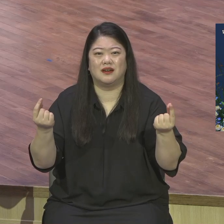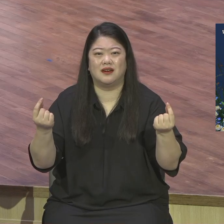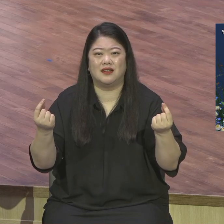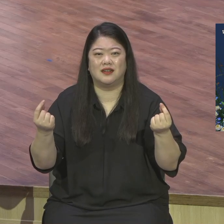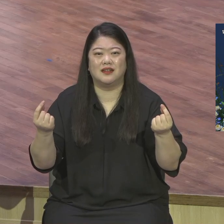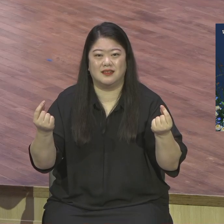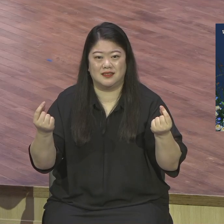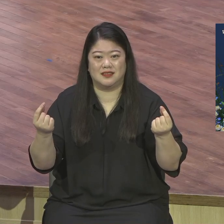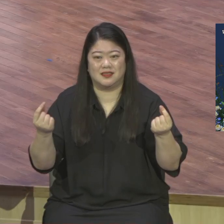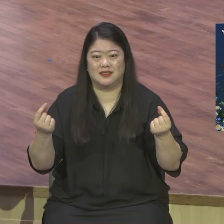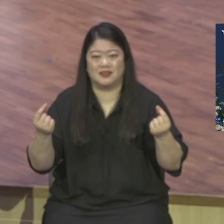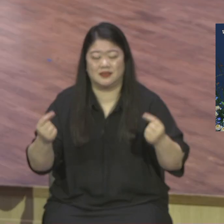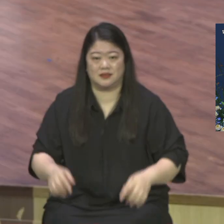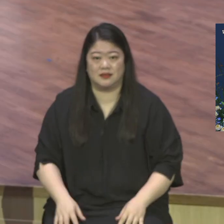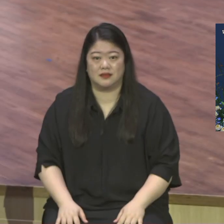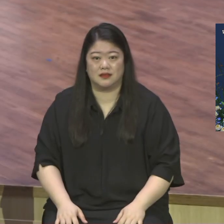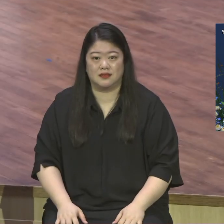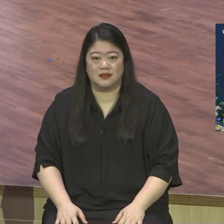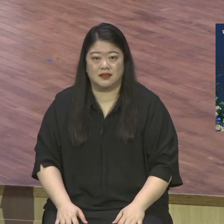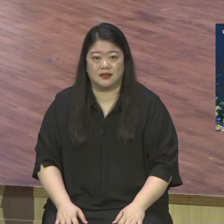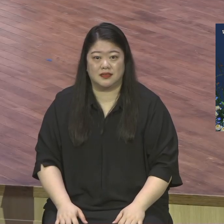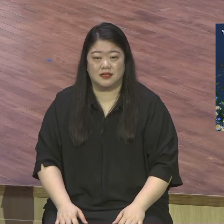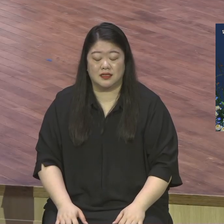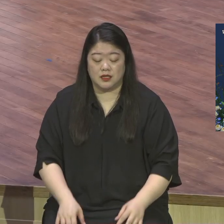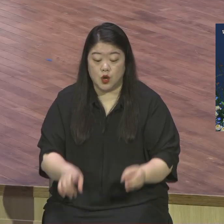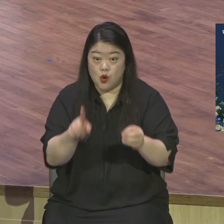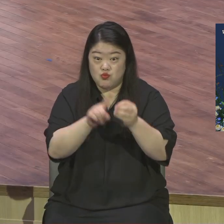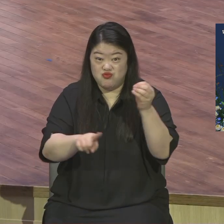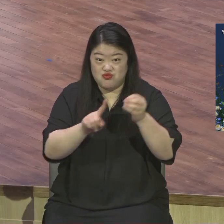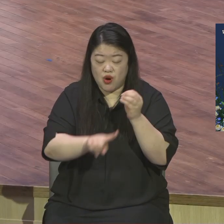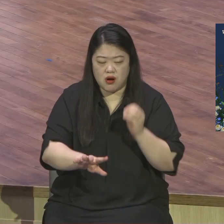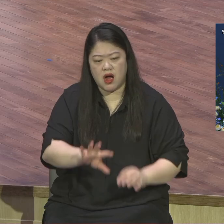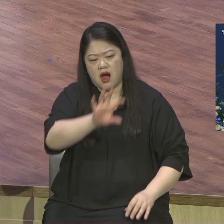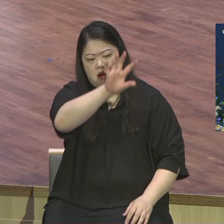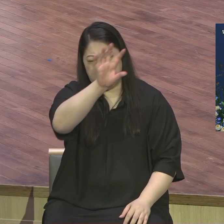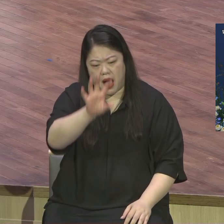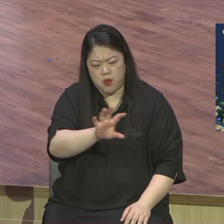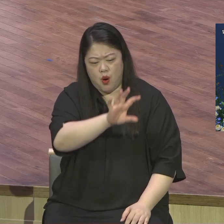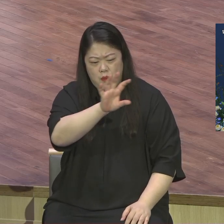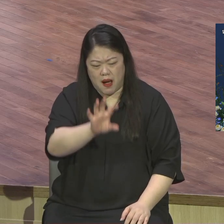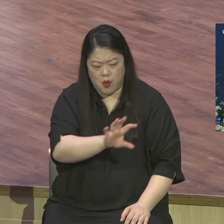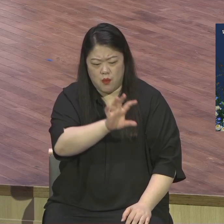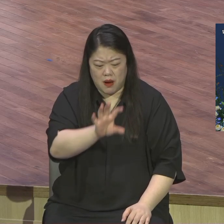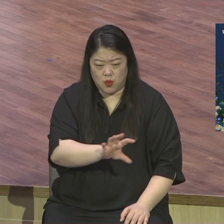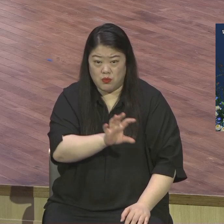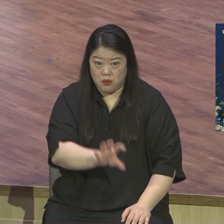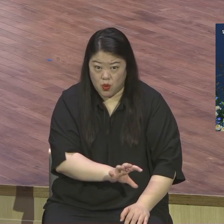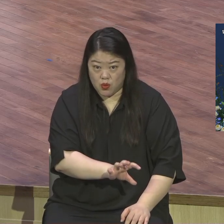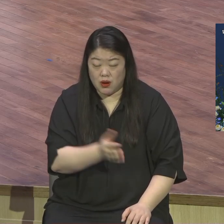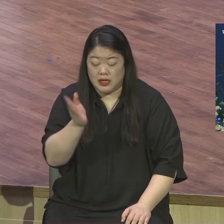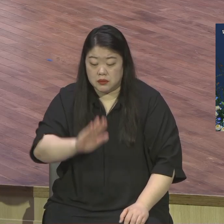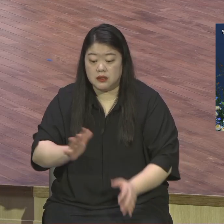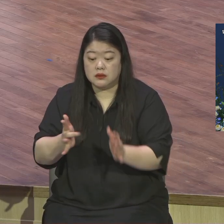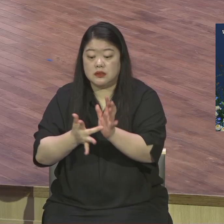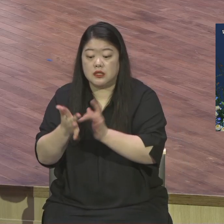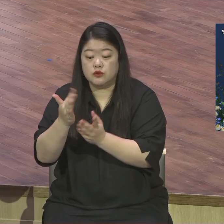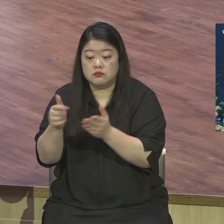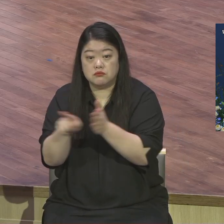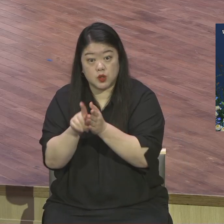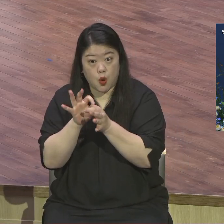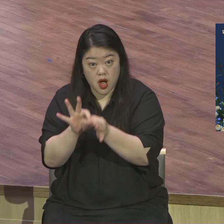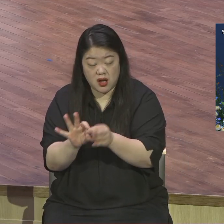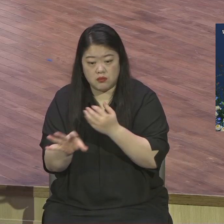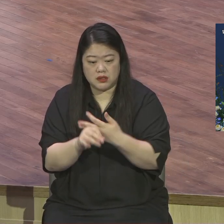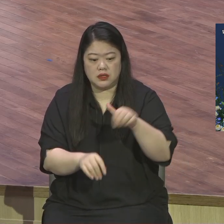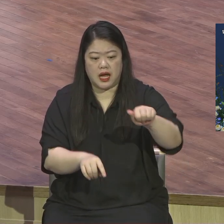돌고 도는 게 아니란 말이에요. 예수 거이토를 통해서 구원이 시작됐고